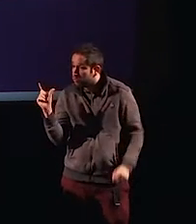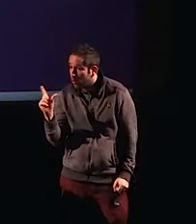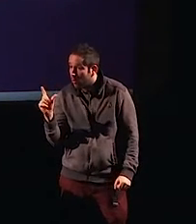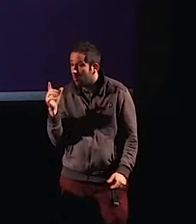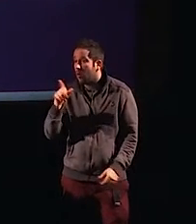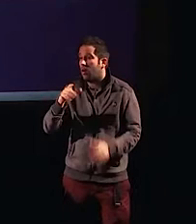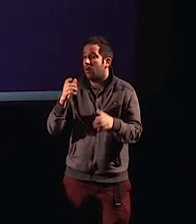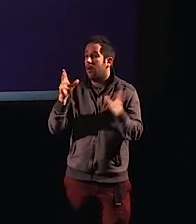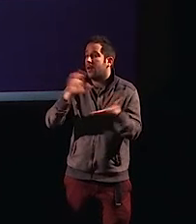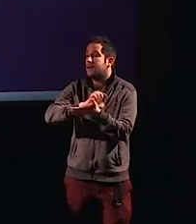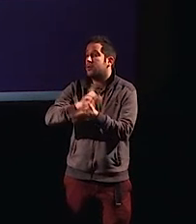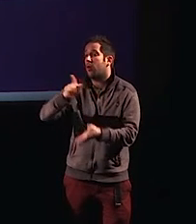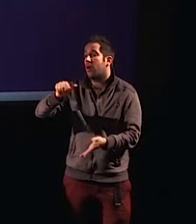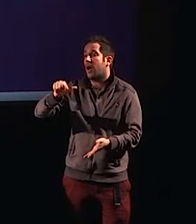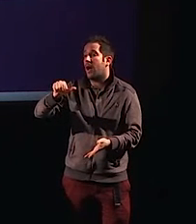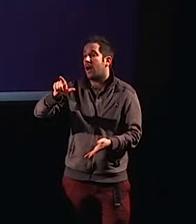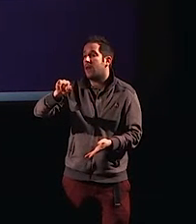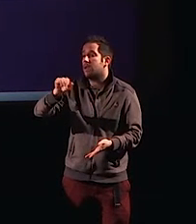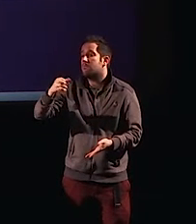Tel Gallimard, c'est une jolie édition,